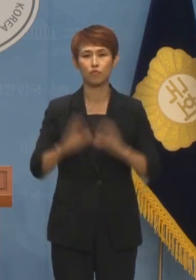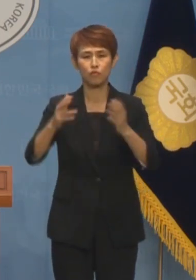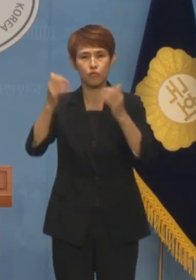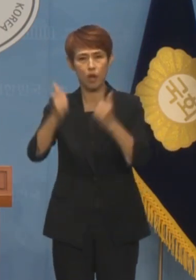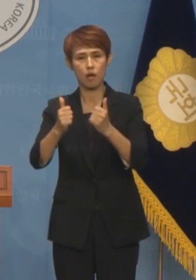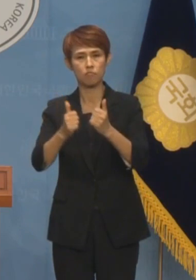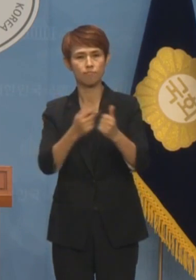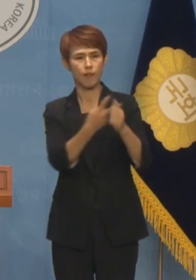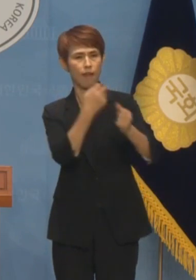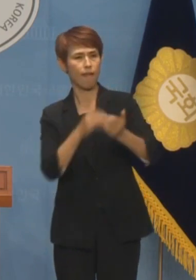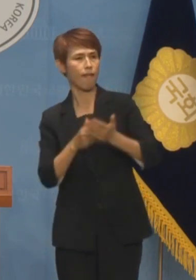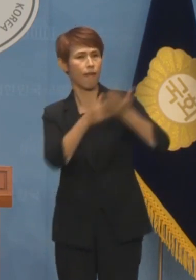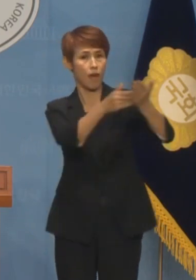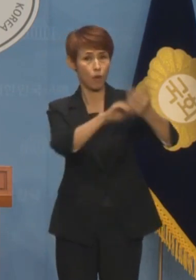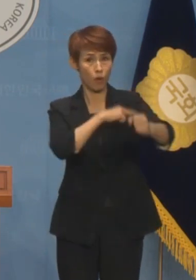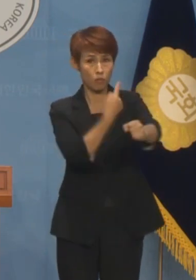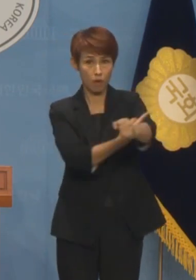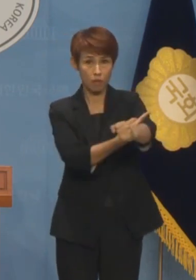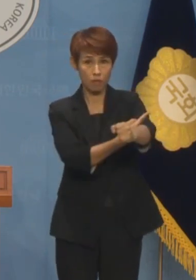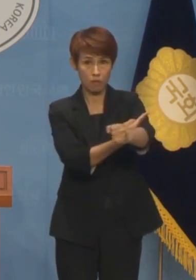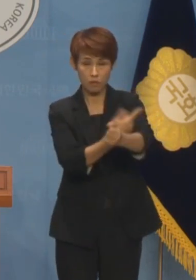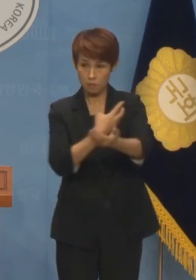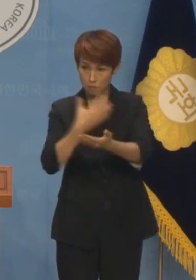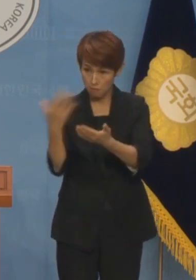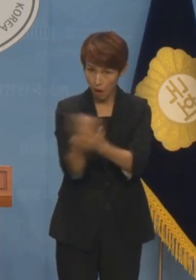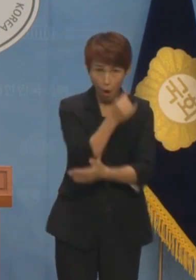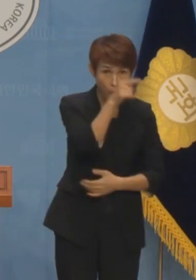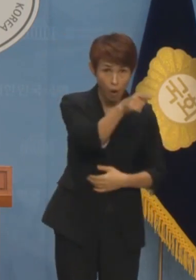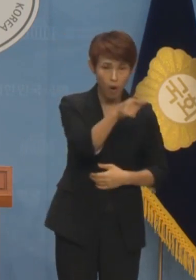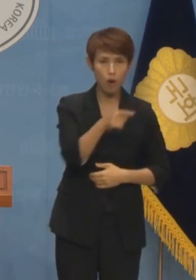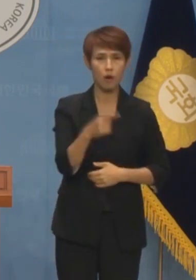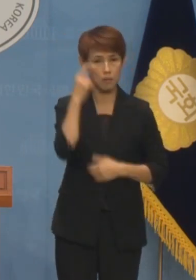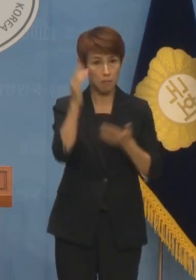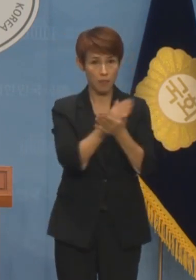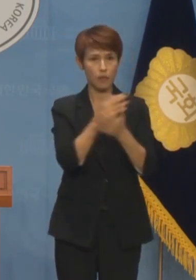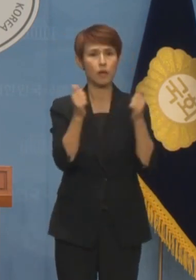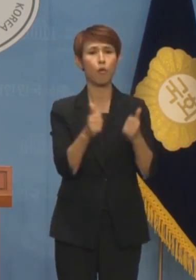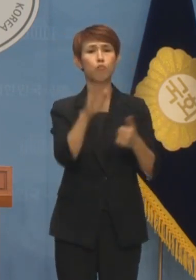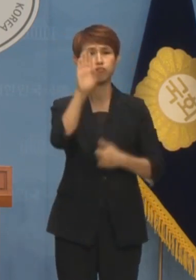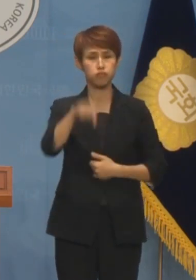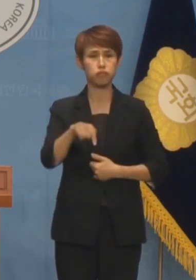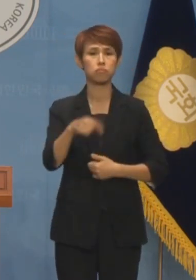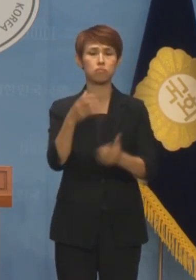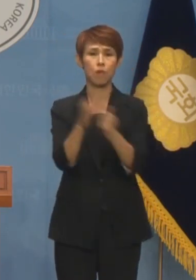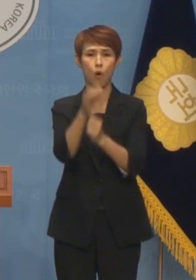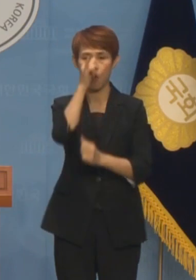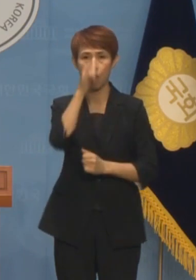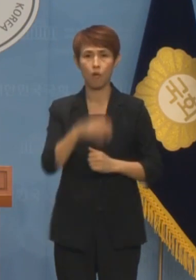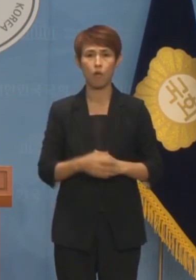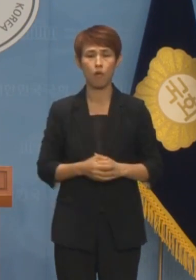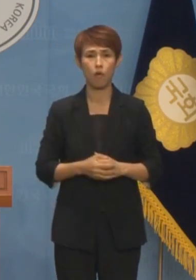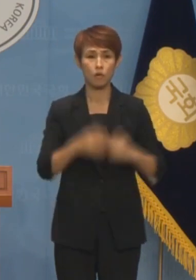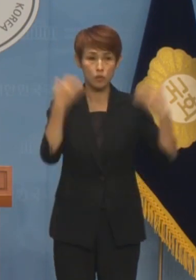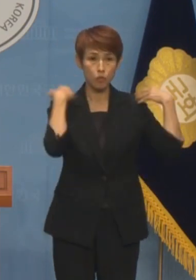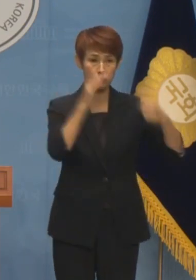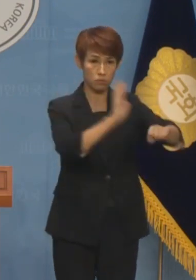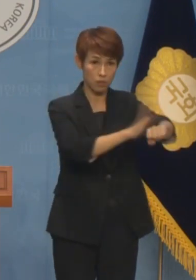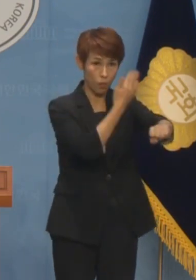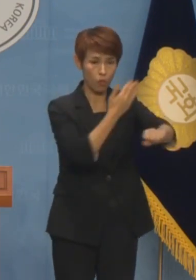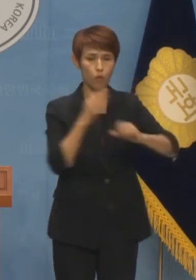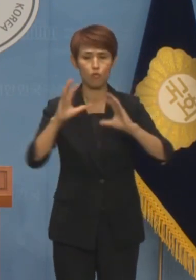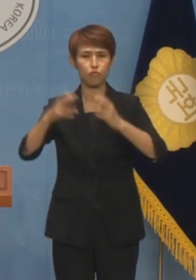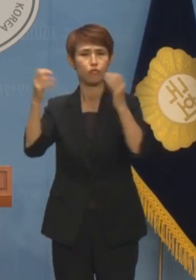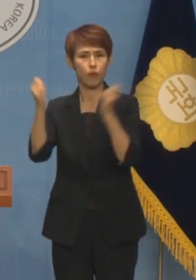권한을 침범하려는 겁니까? 판단은 사법부가 합니다. 행정기관 검찰의 잘못을 입법부